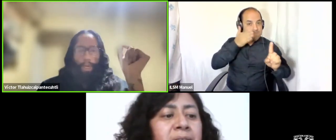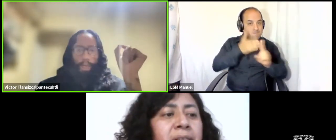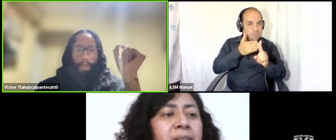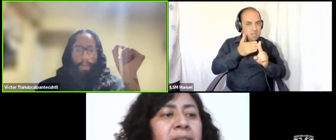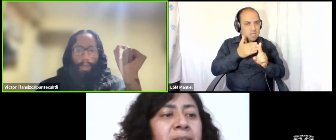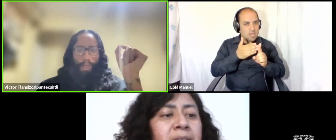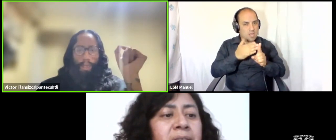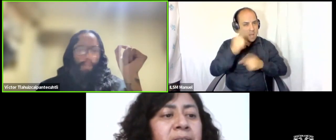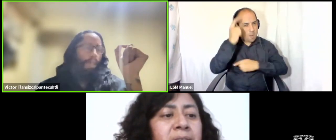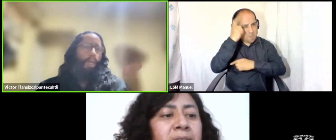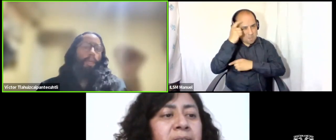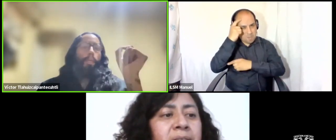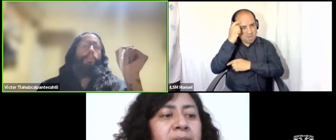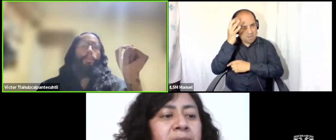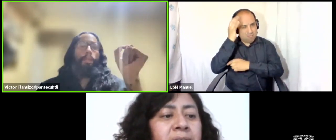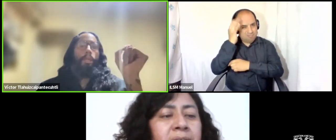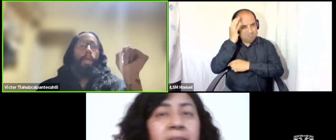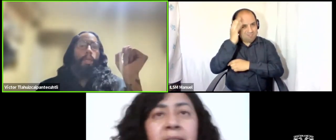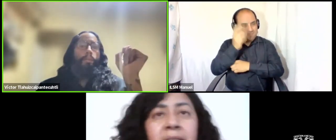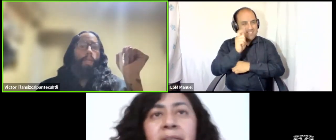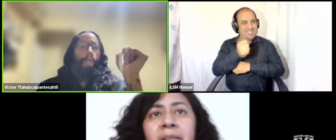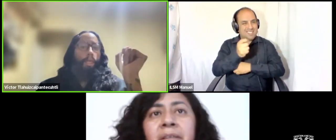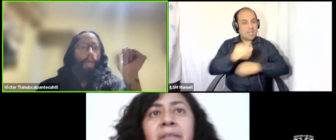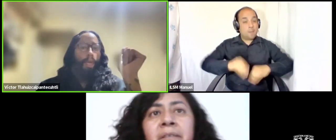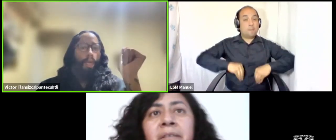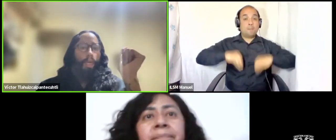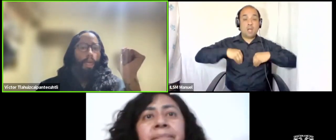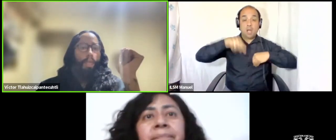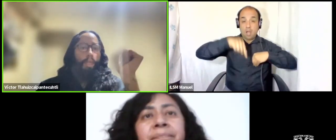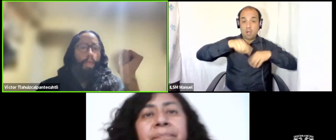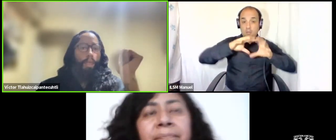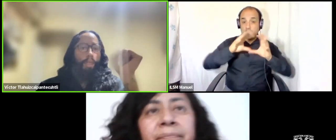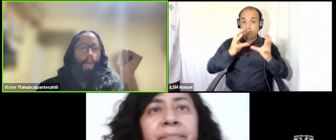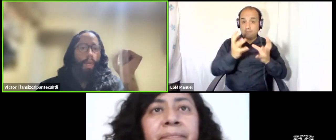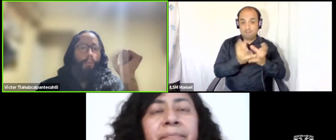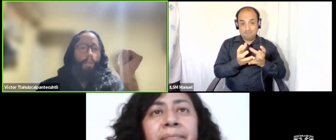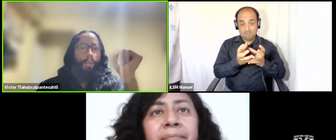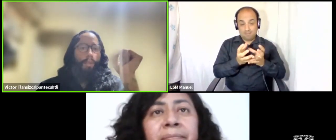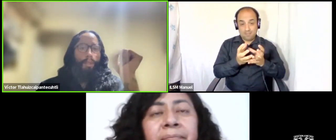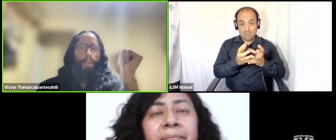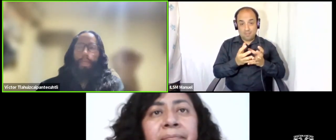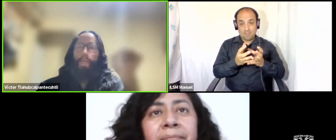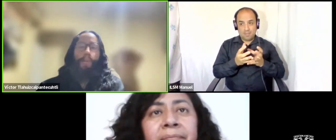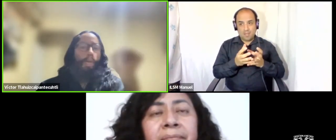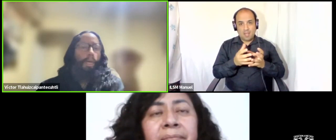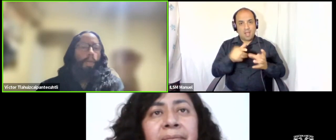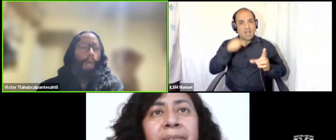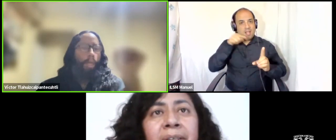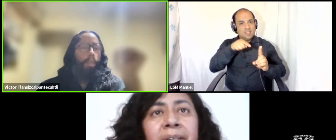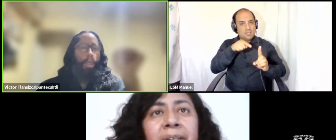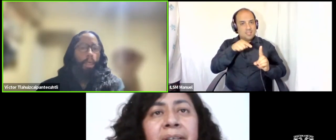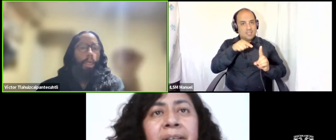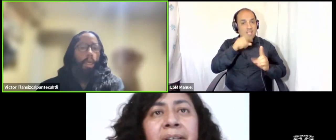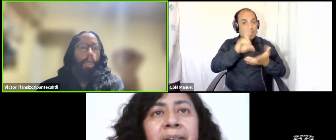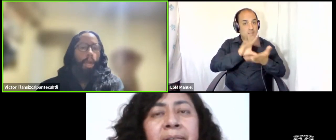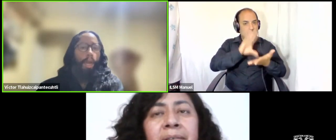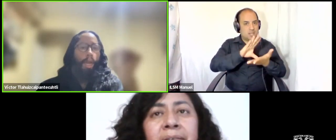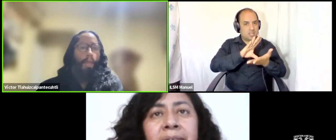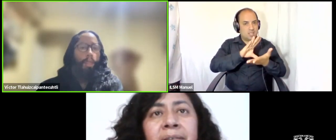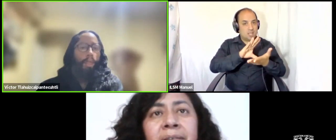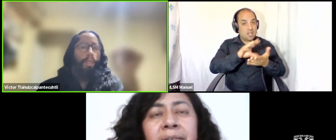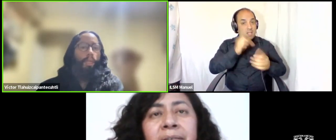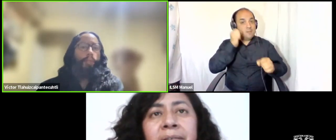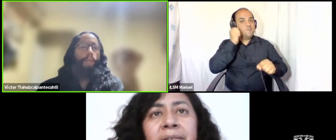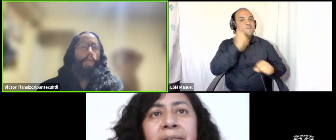reflexionar lo que es la vida en este mundo, porque creo que ahí es donde encontraríamos, no sé si llamarle valor,